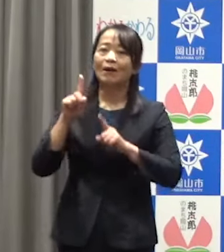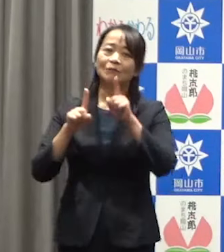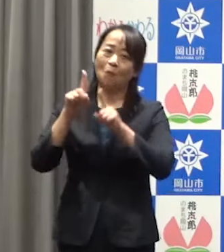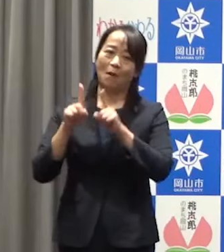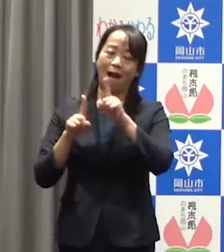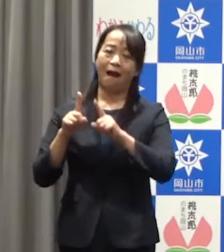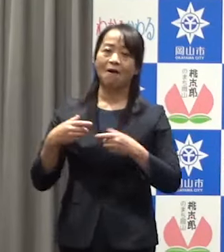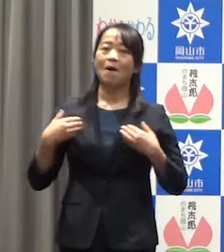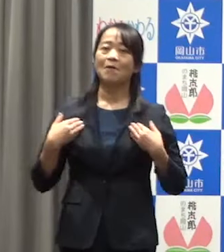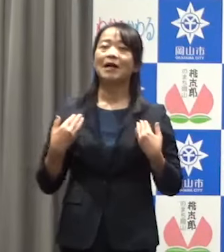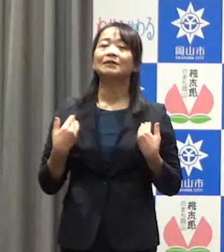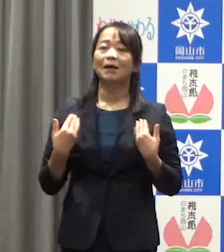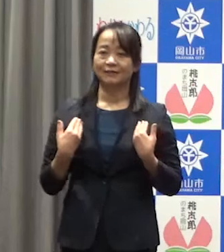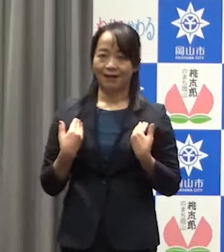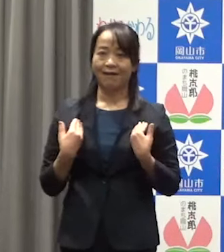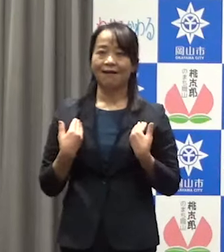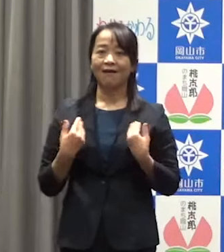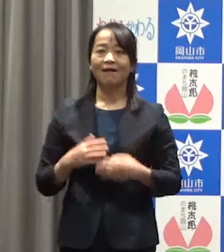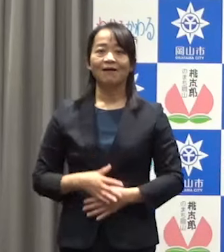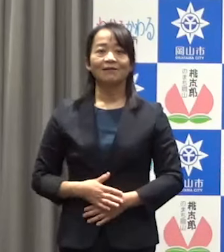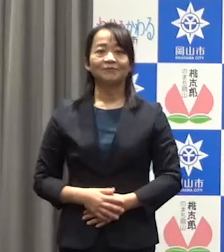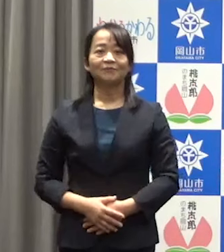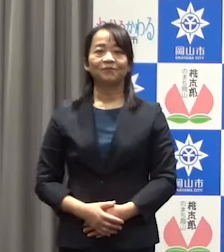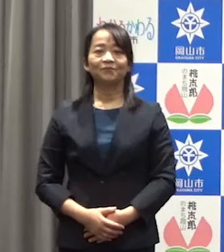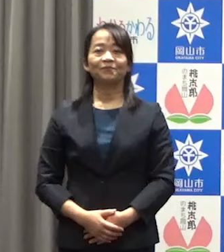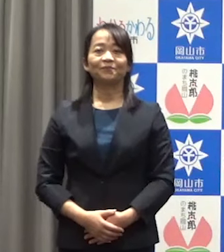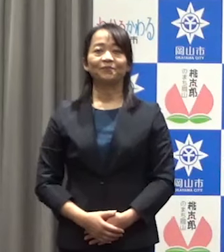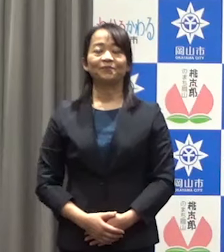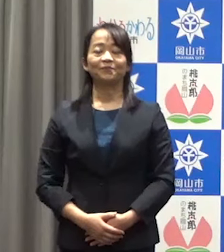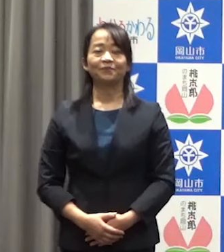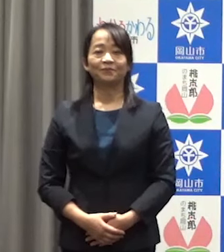、そこら辺は